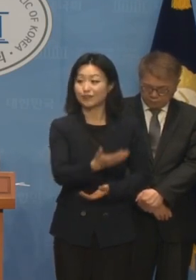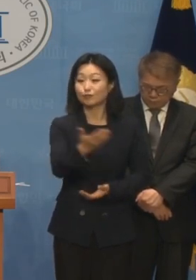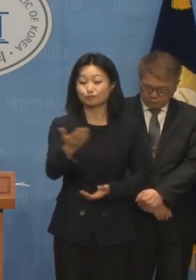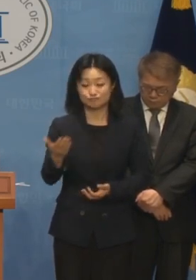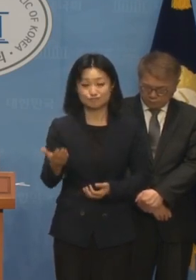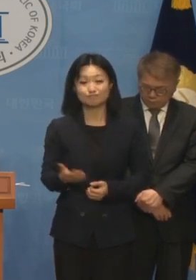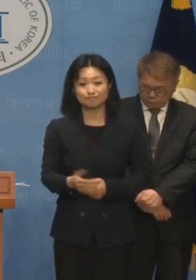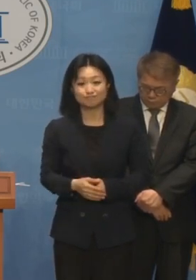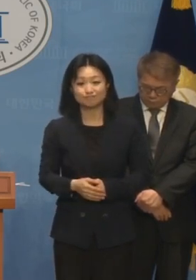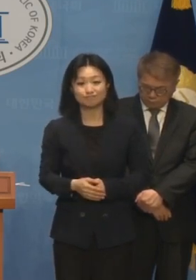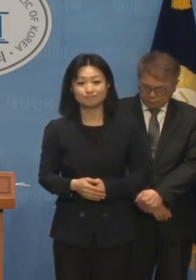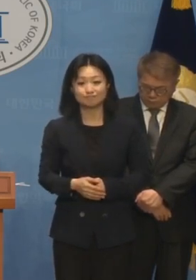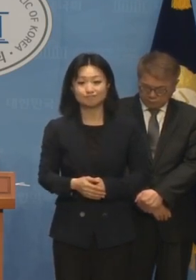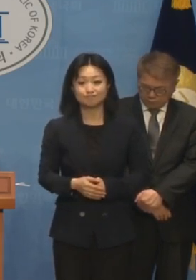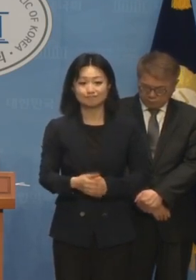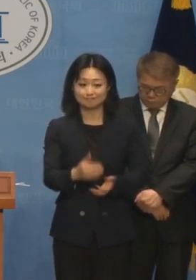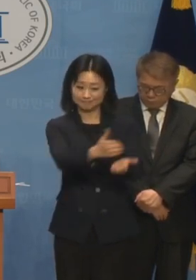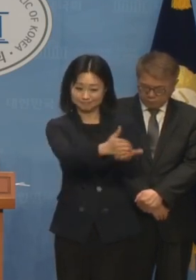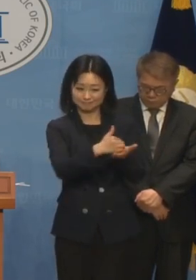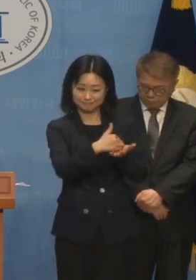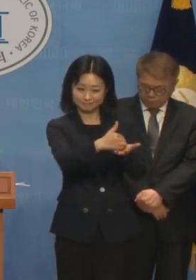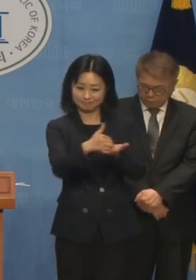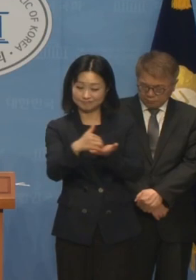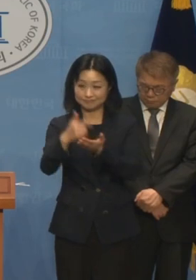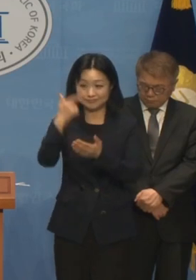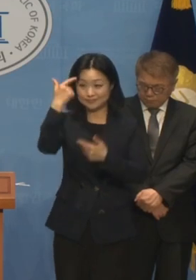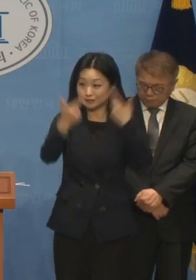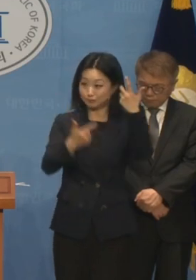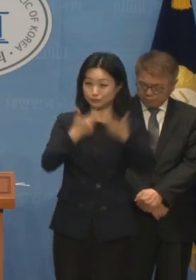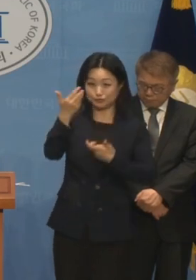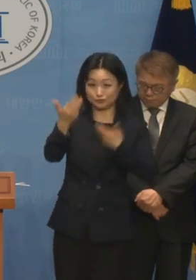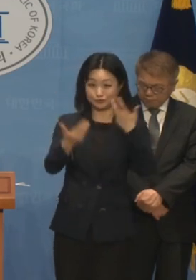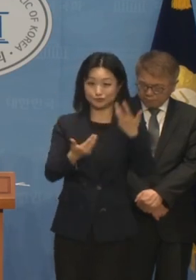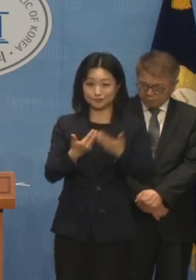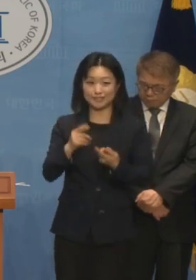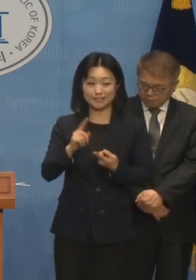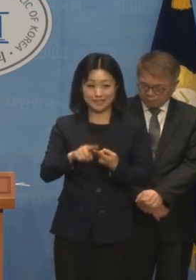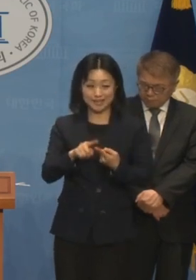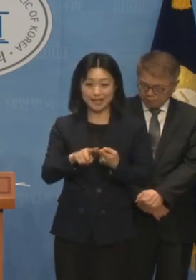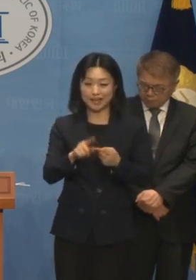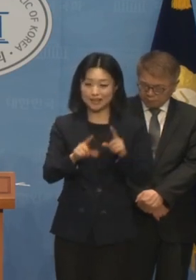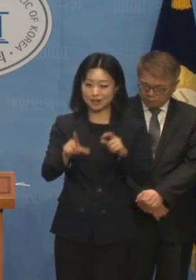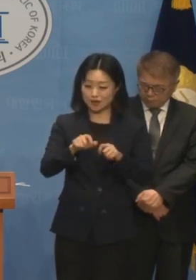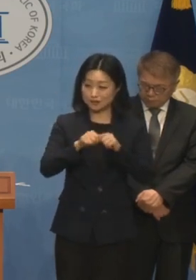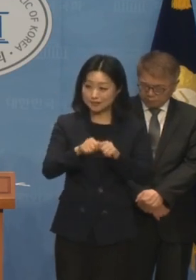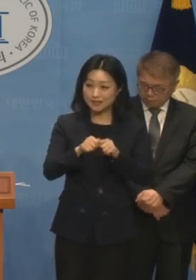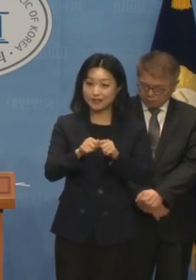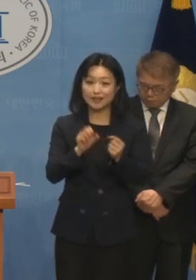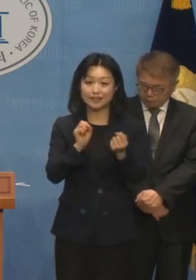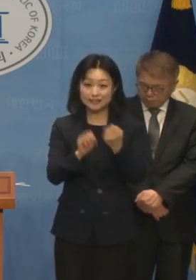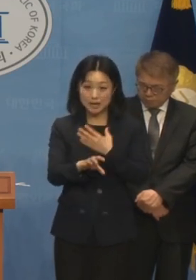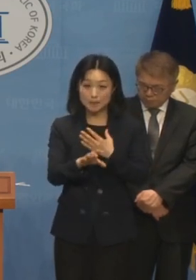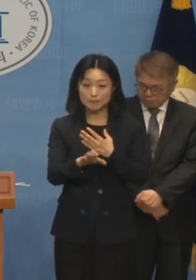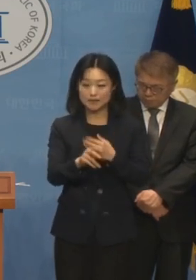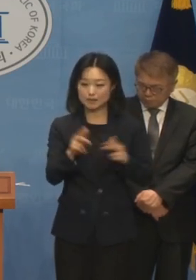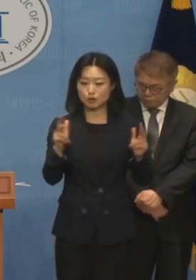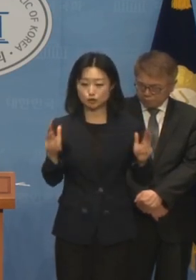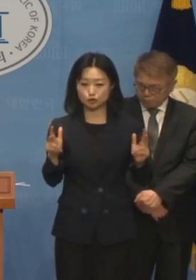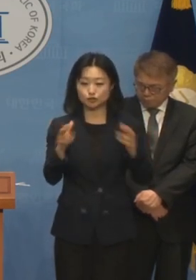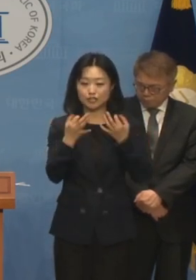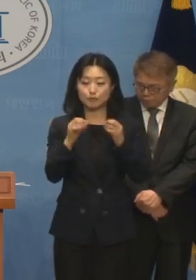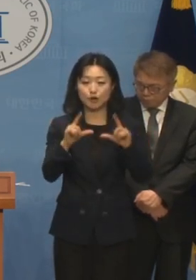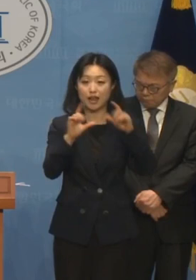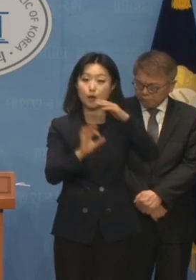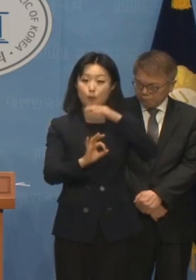여러분들이 제시한 질문에 대한 보다 충실한 답변은 이번 주